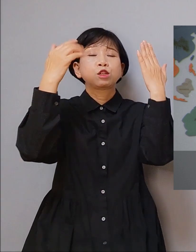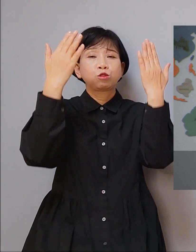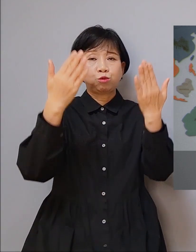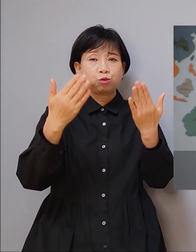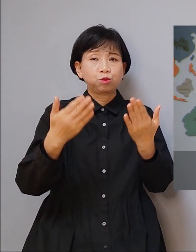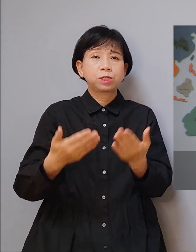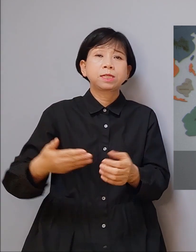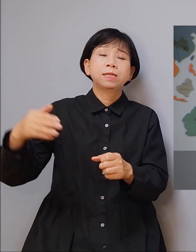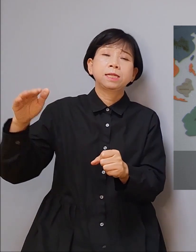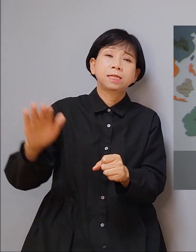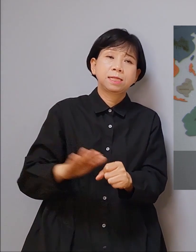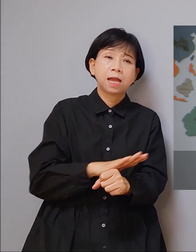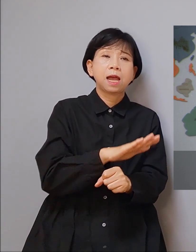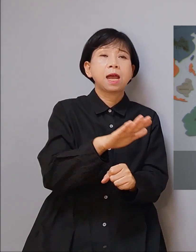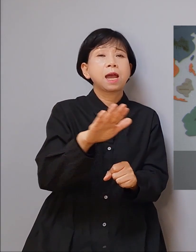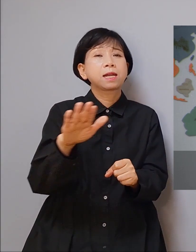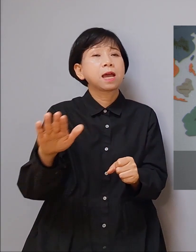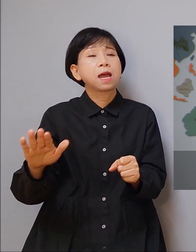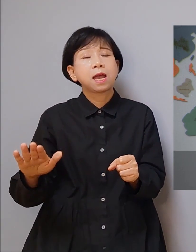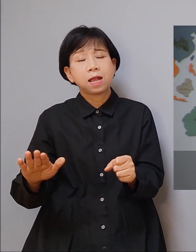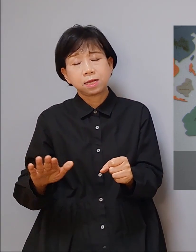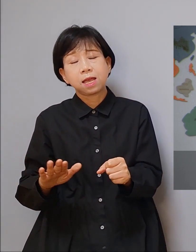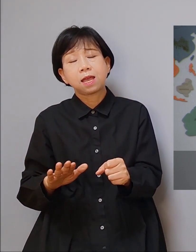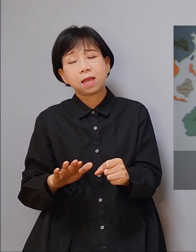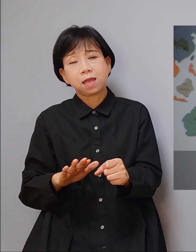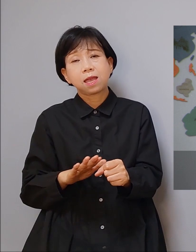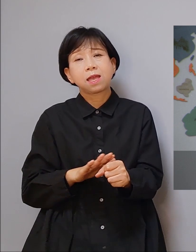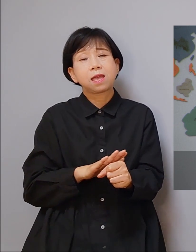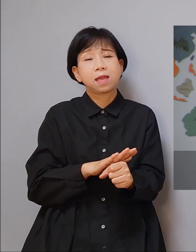확신을 주신